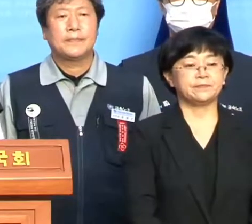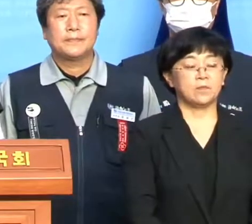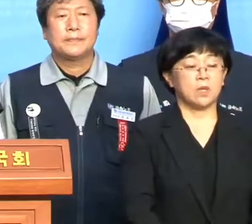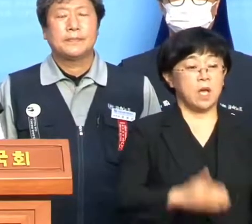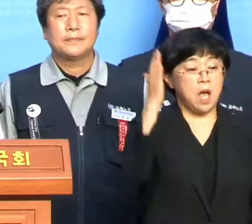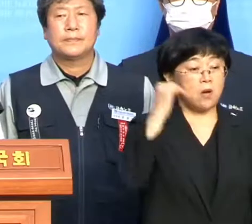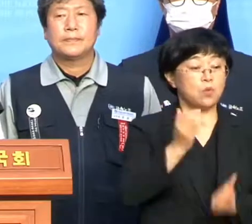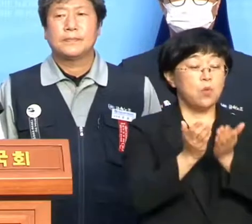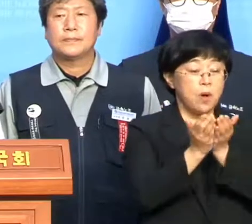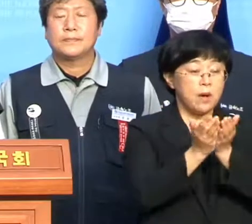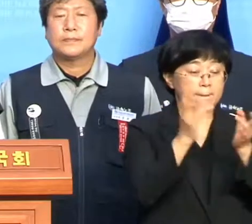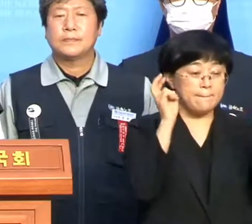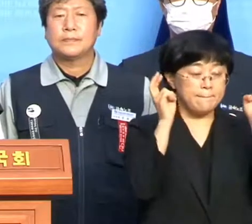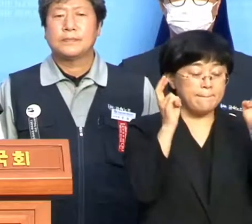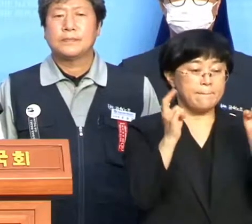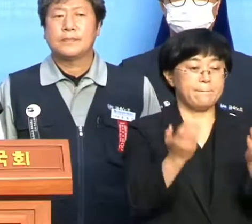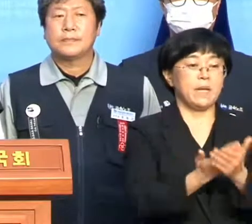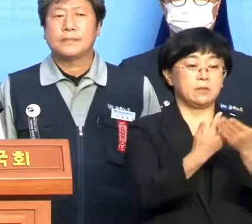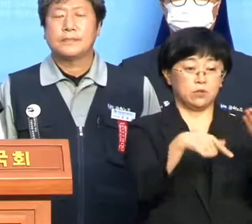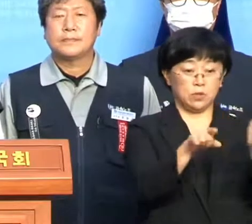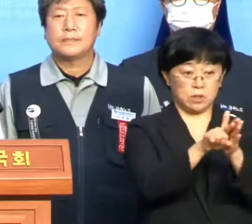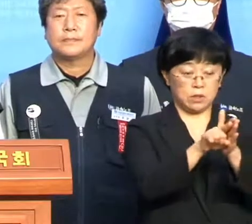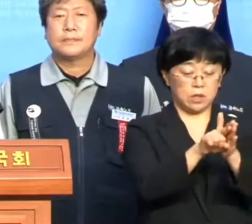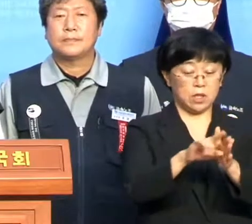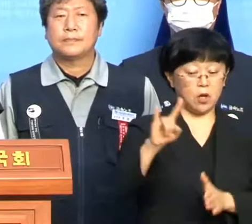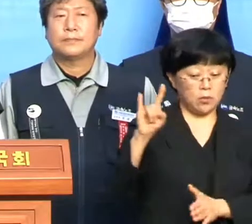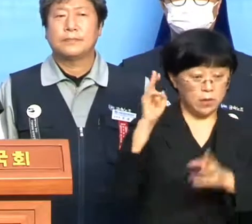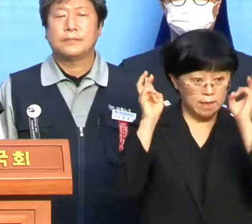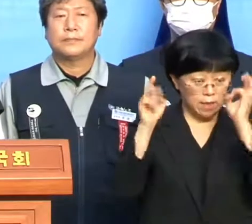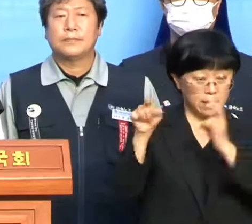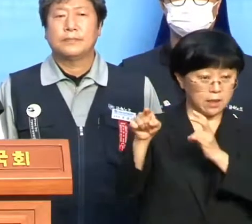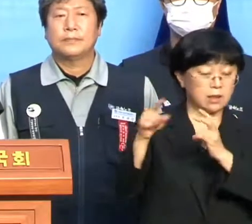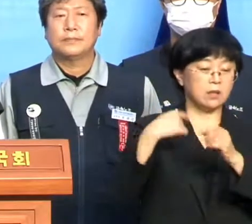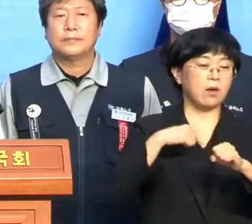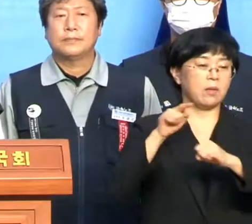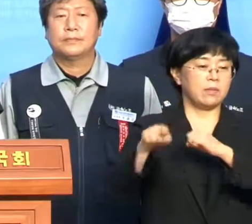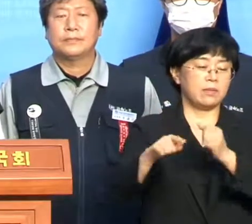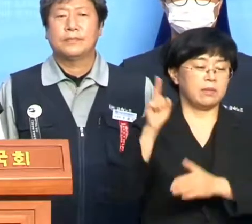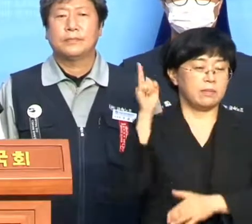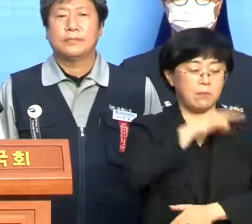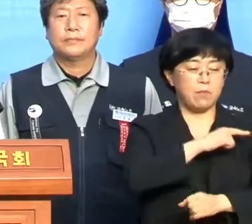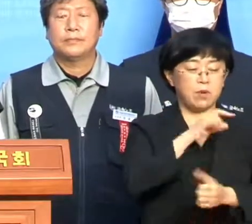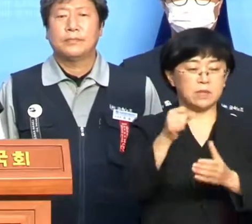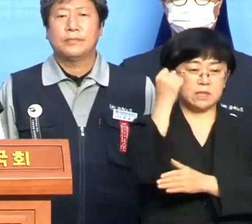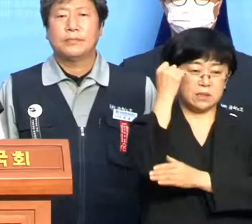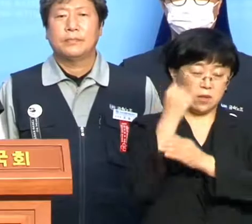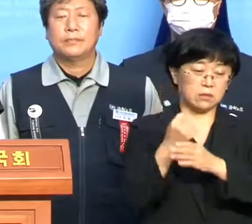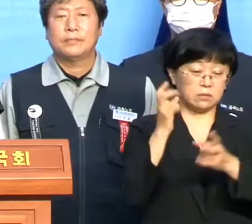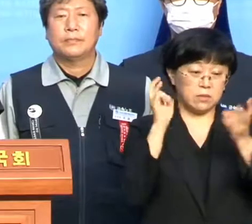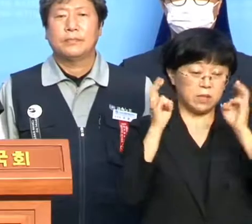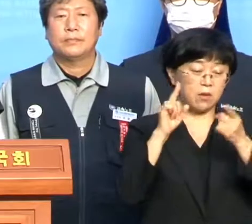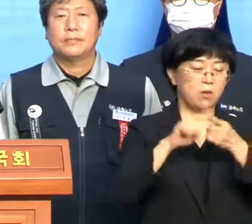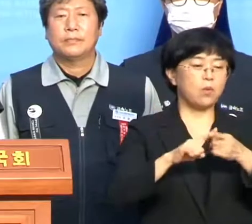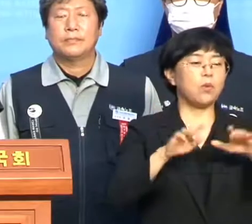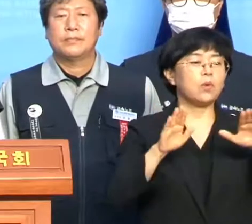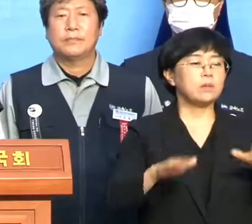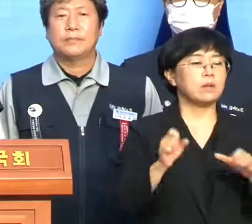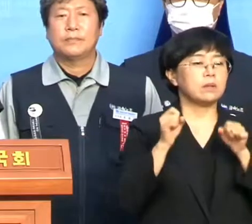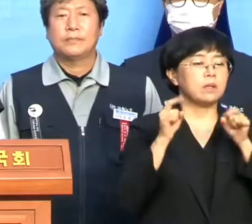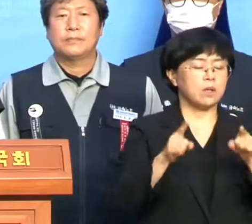한국 조선 산업의 발전을 위해서라도 현대중공업의 이러한 적 폐경 영은 이번 기회에 반드시